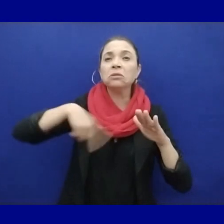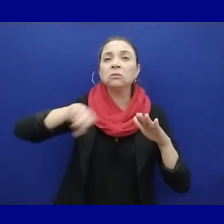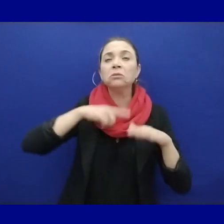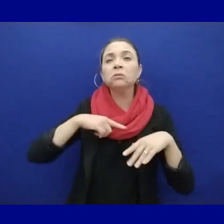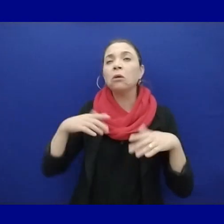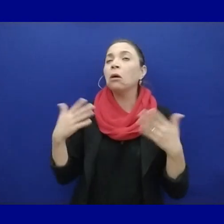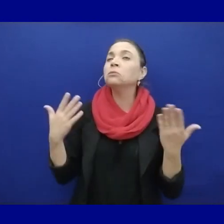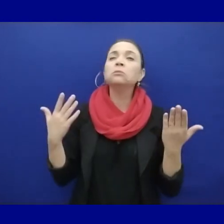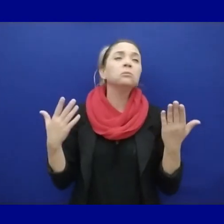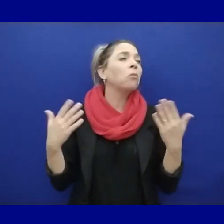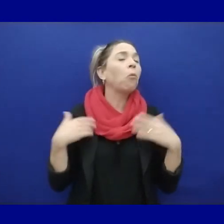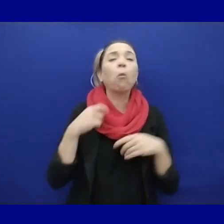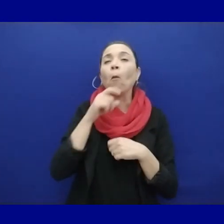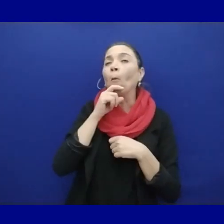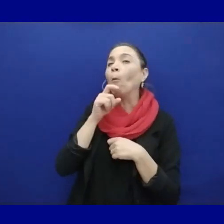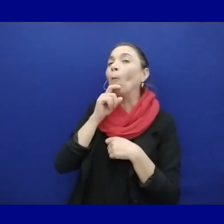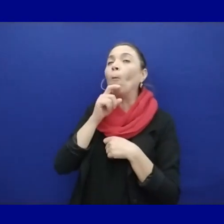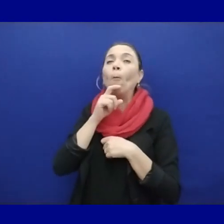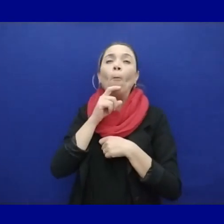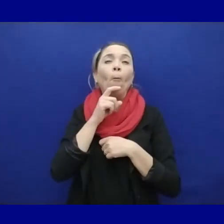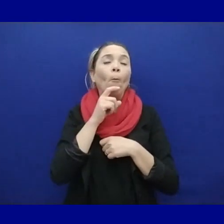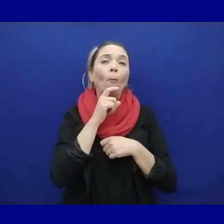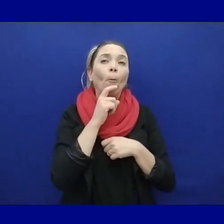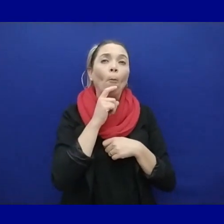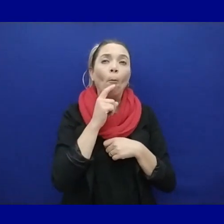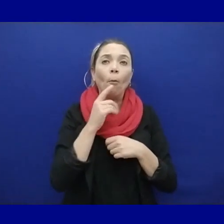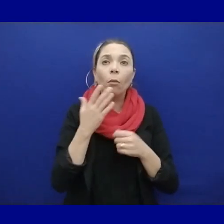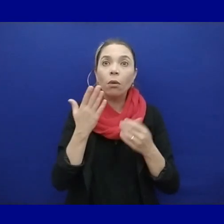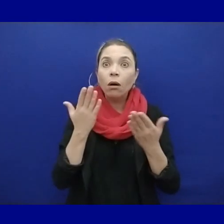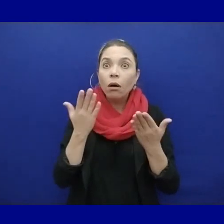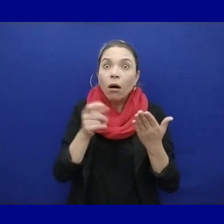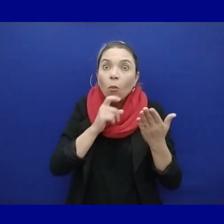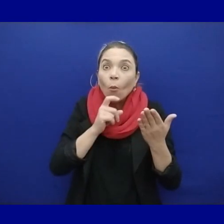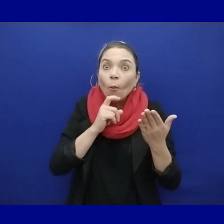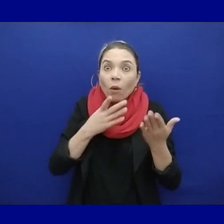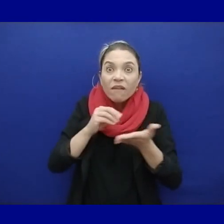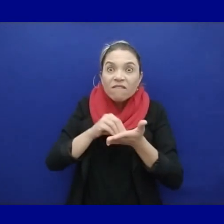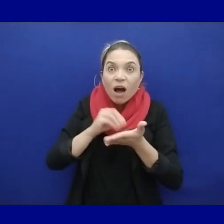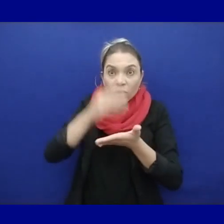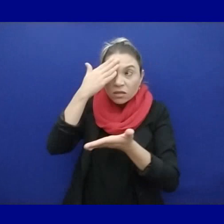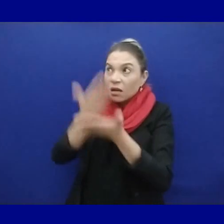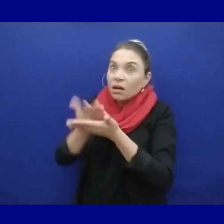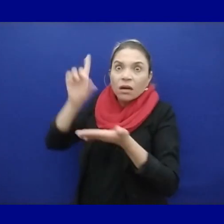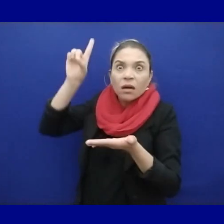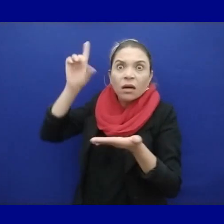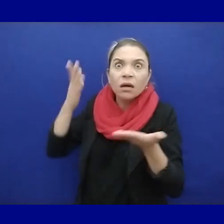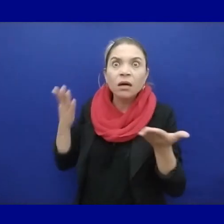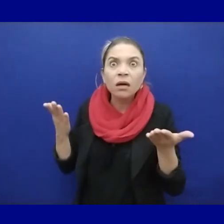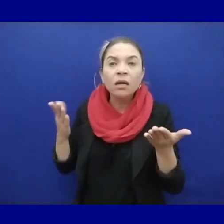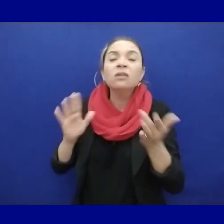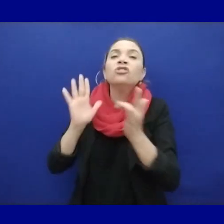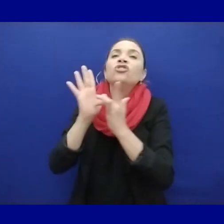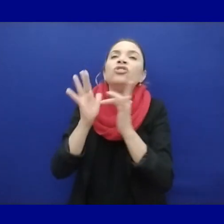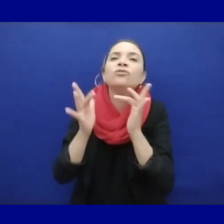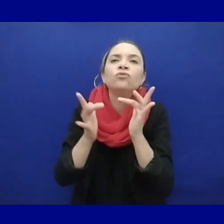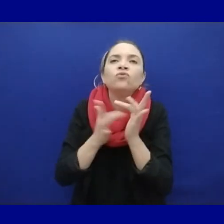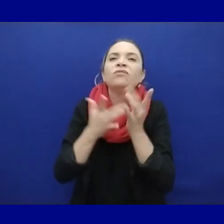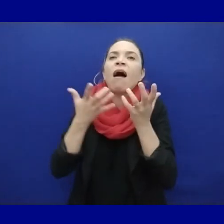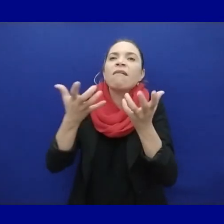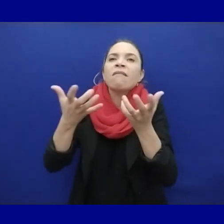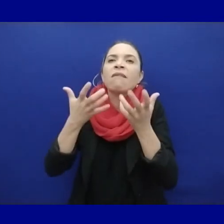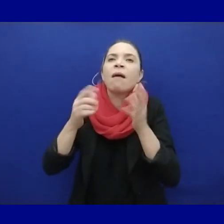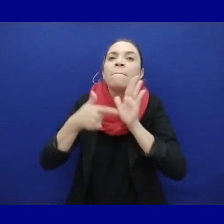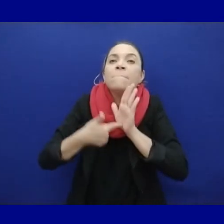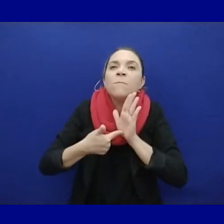sem o cuidado de Deus quanto à incerteza do que está por acontecer. Jesus queria, com